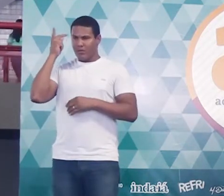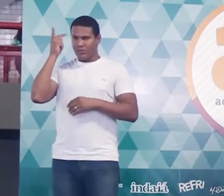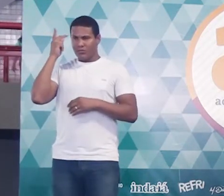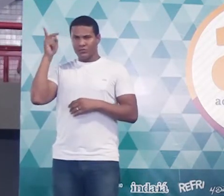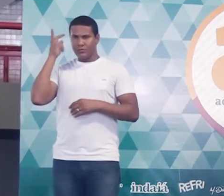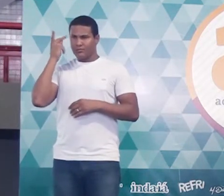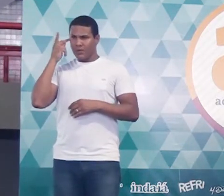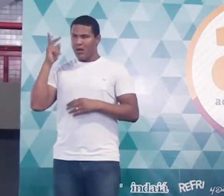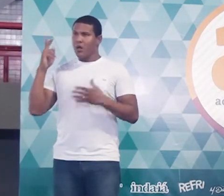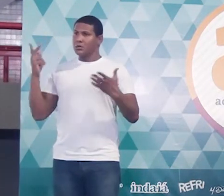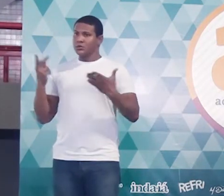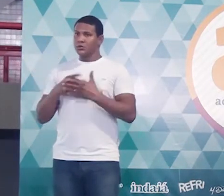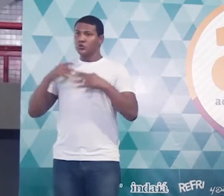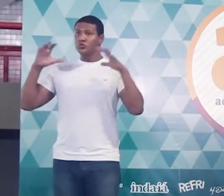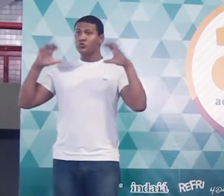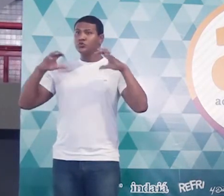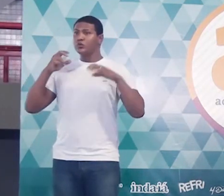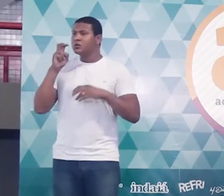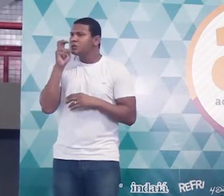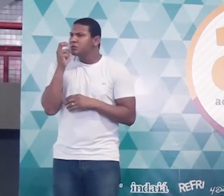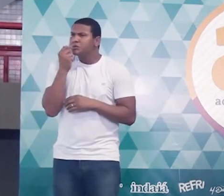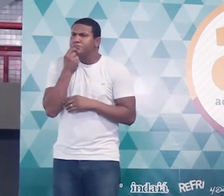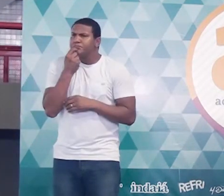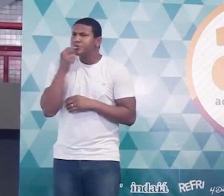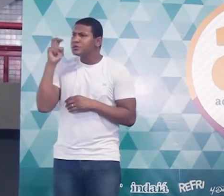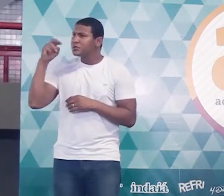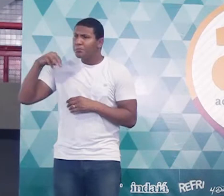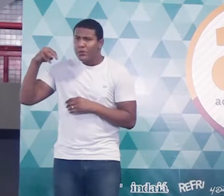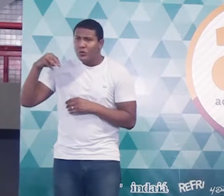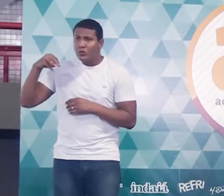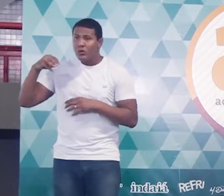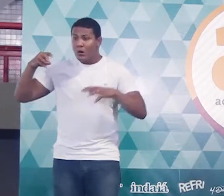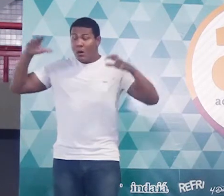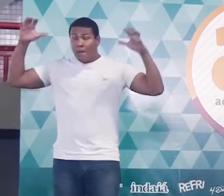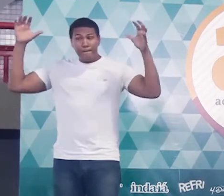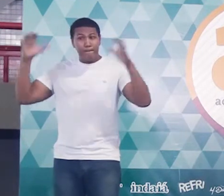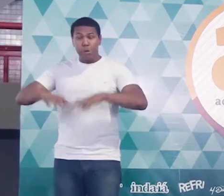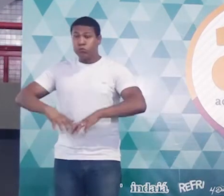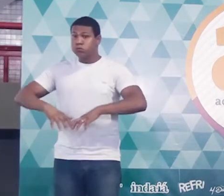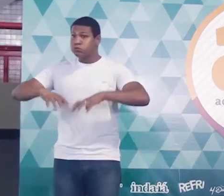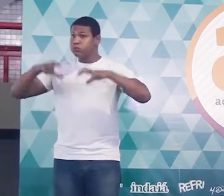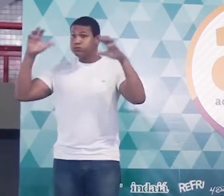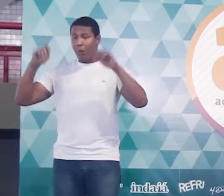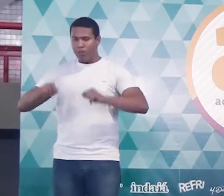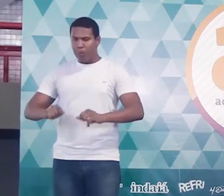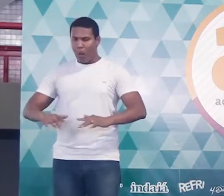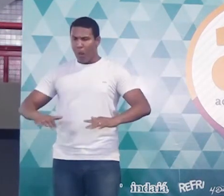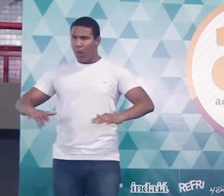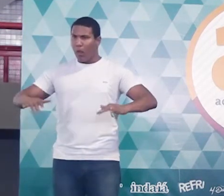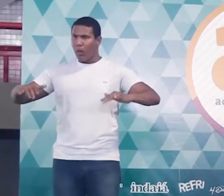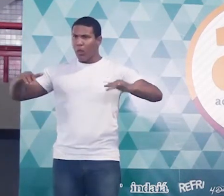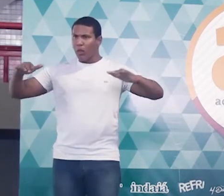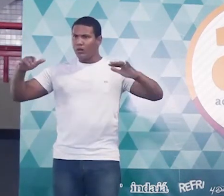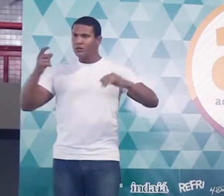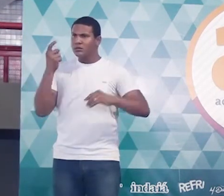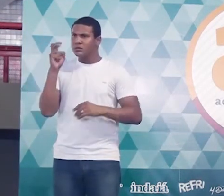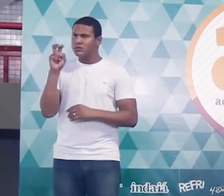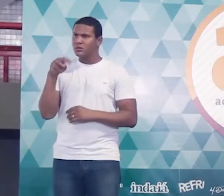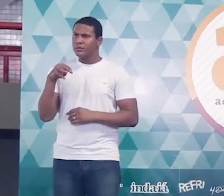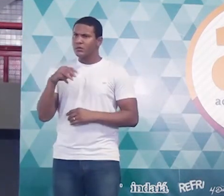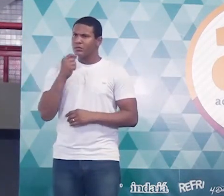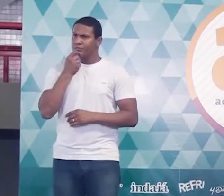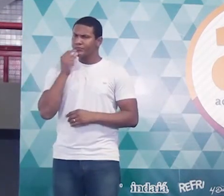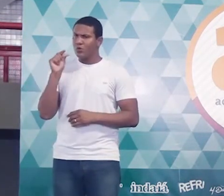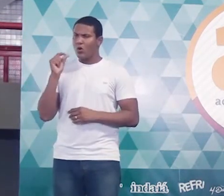5 minutos que inundam tudo, são chamadas de chuvas convectivas e são ilhas de calor, por causa